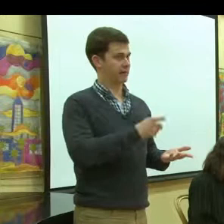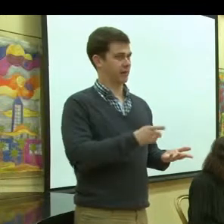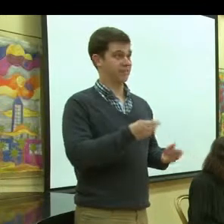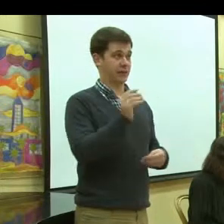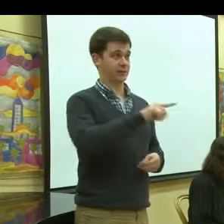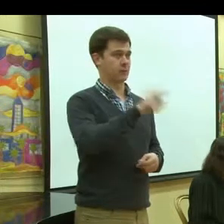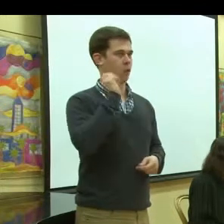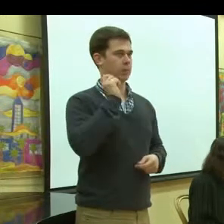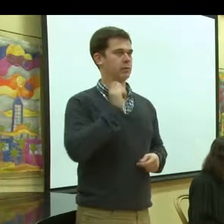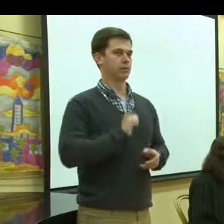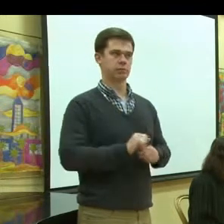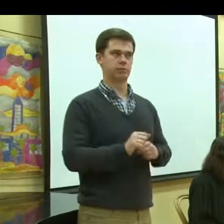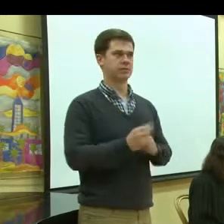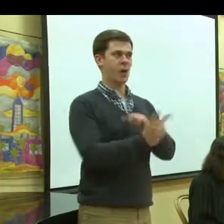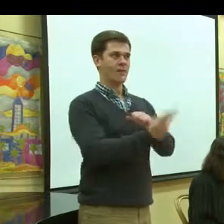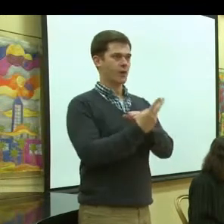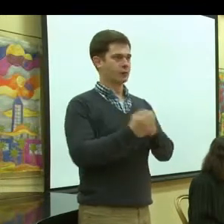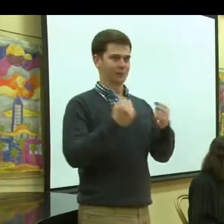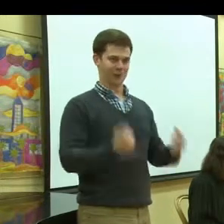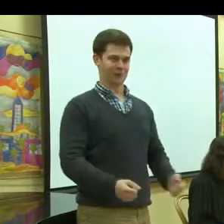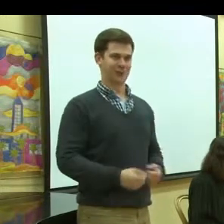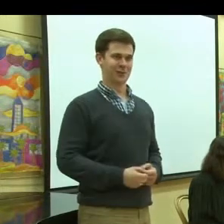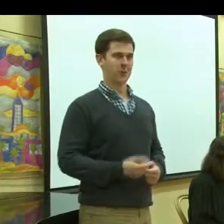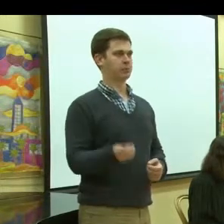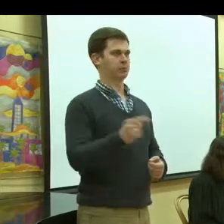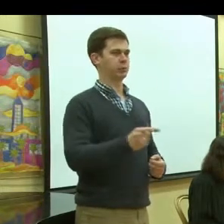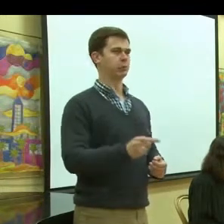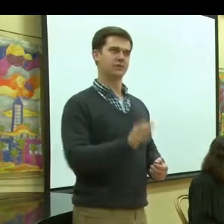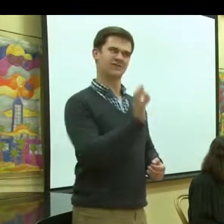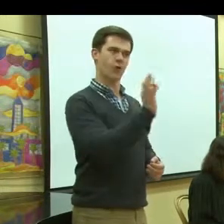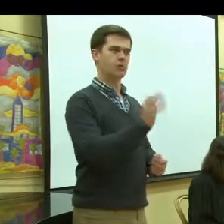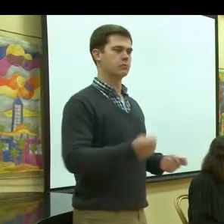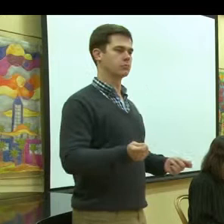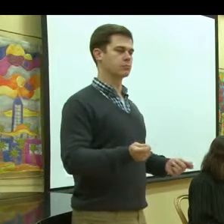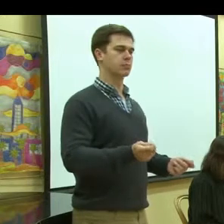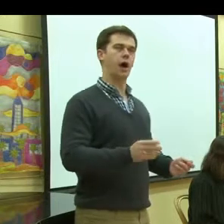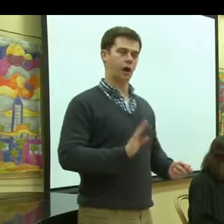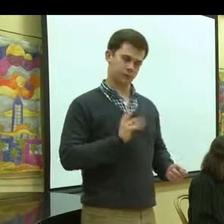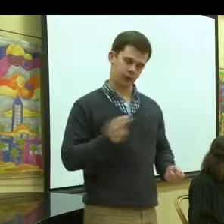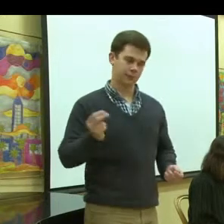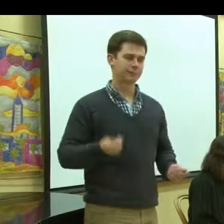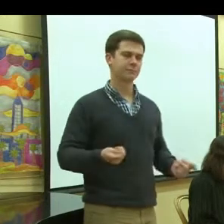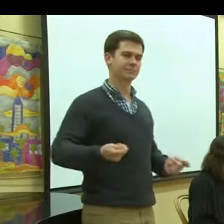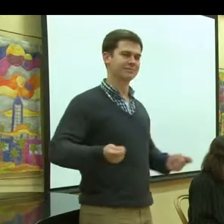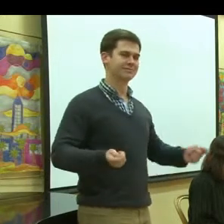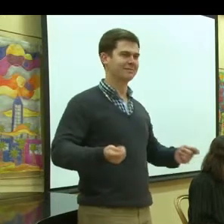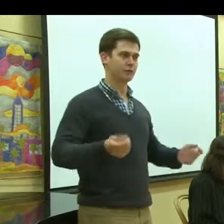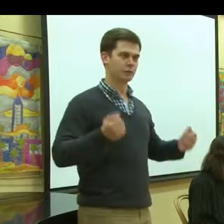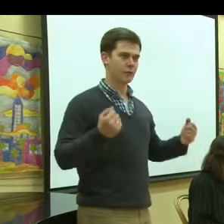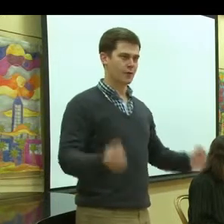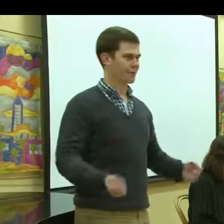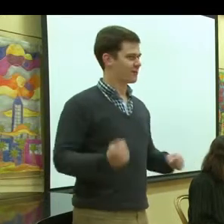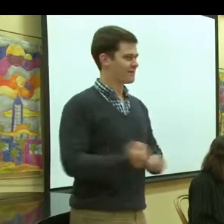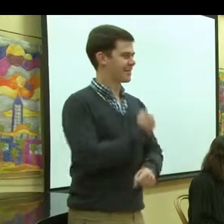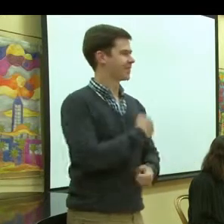Tak? Na początku to nie jest łatwe. I qué hombre también quiere decir, bueno, tengo 10 minutos, quiero dirigir, solamente yo dirijo, digo, voy para allá o